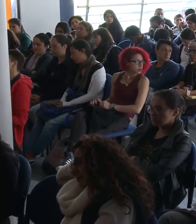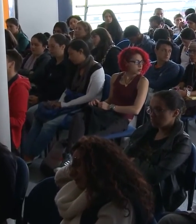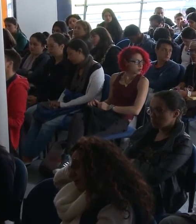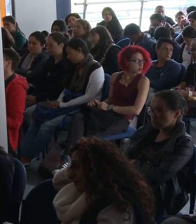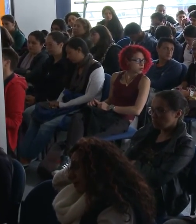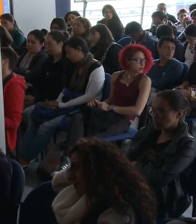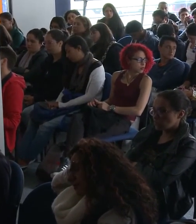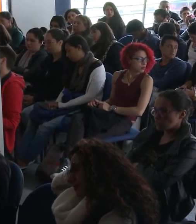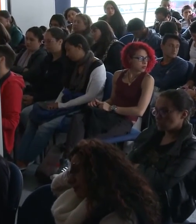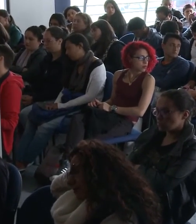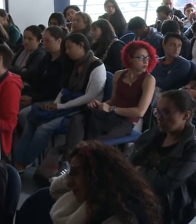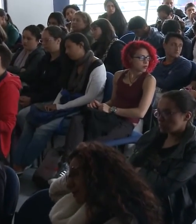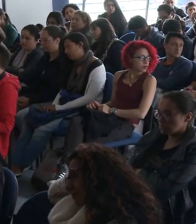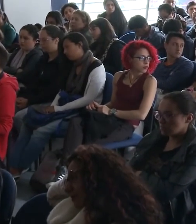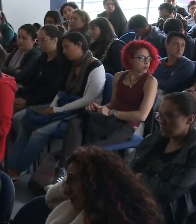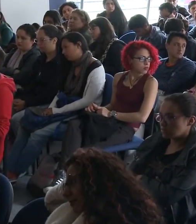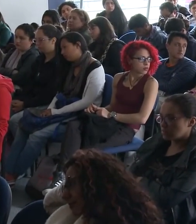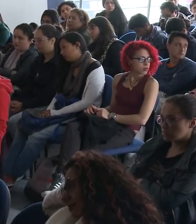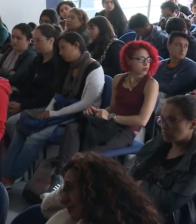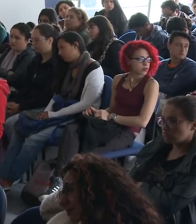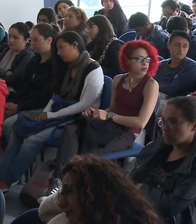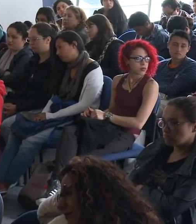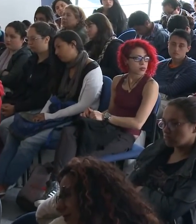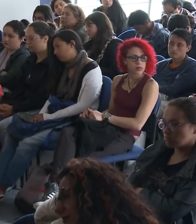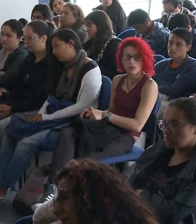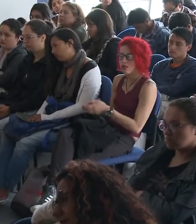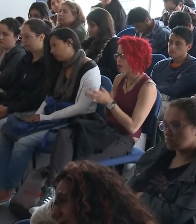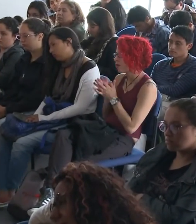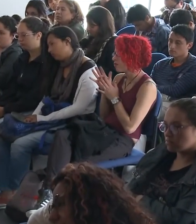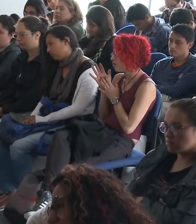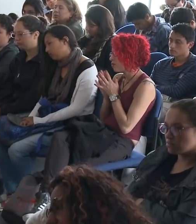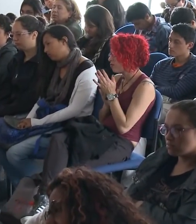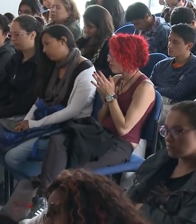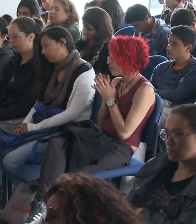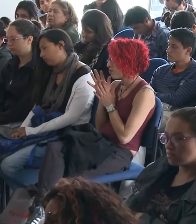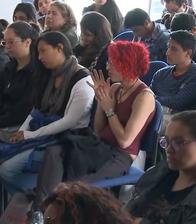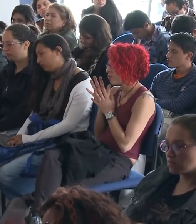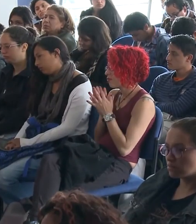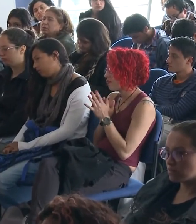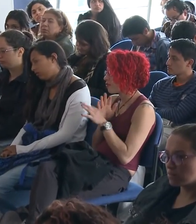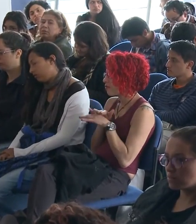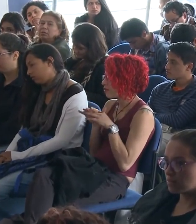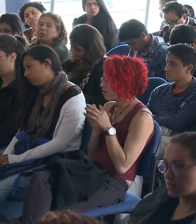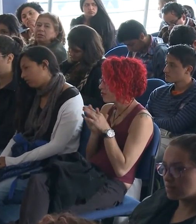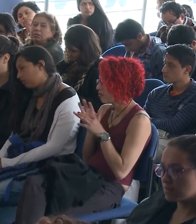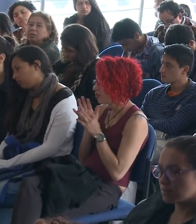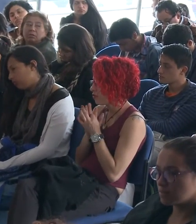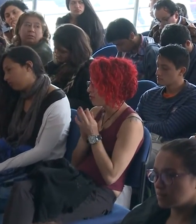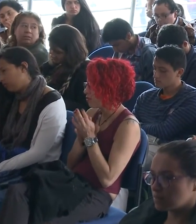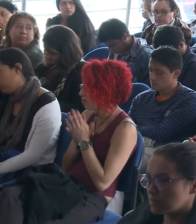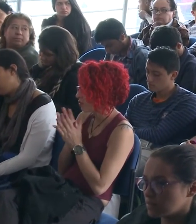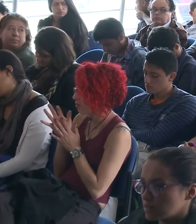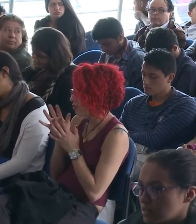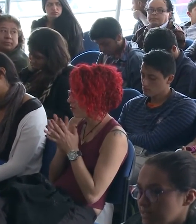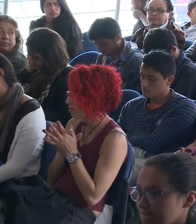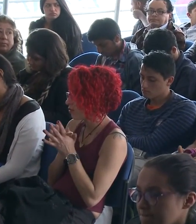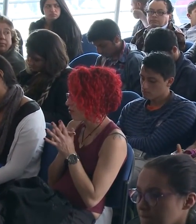hace 20 años yo creo que eso era impensable. O sea, trabajar con estudiantes de colegios pues de clase